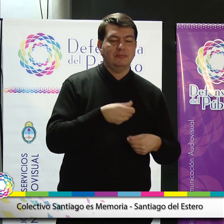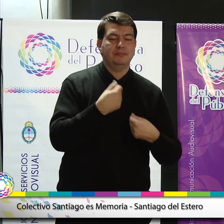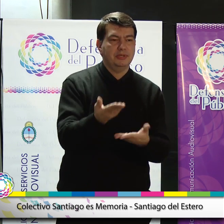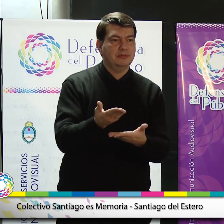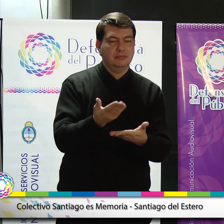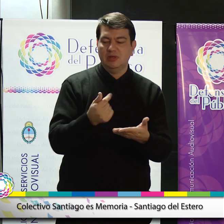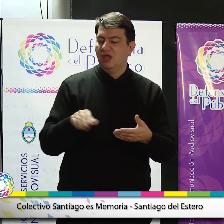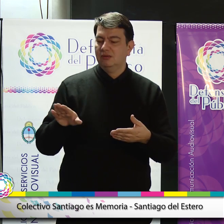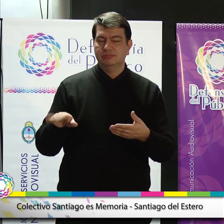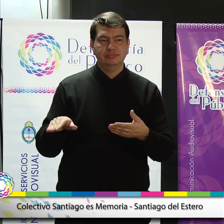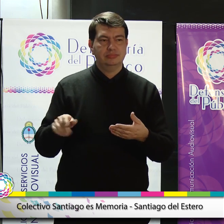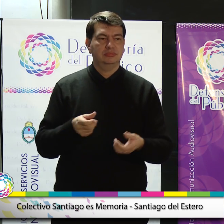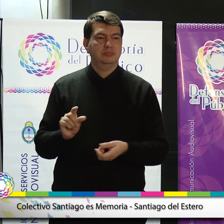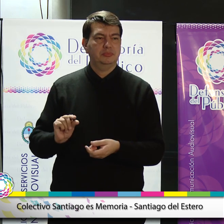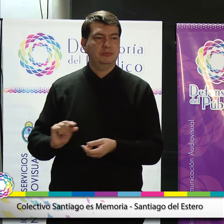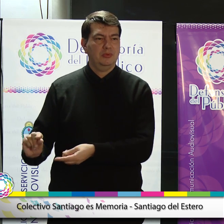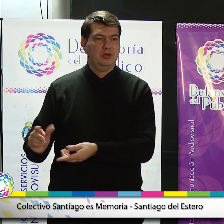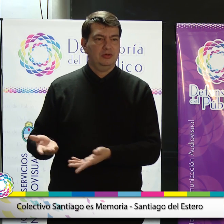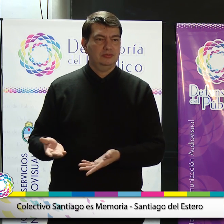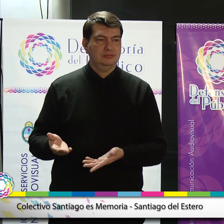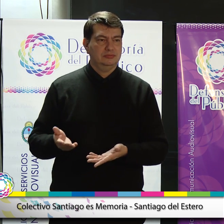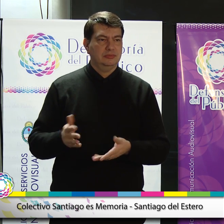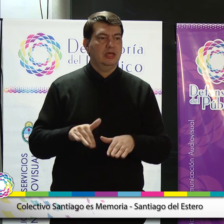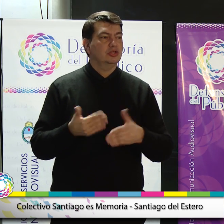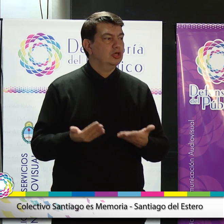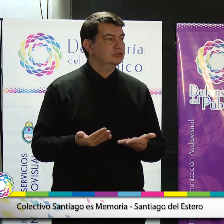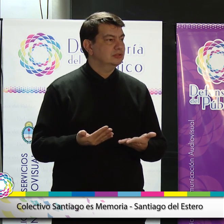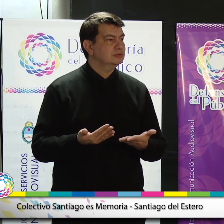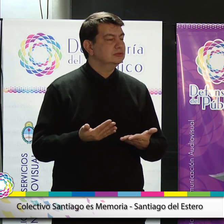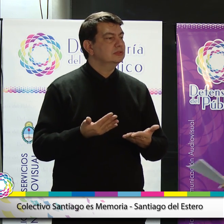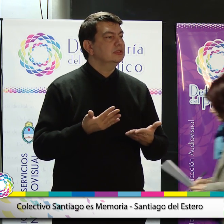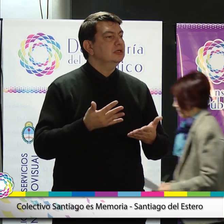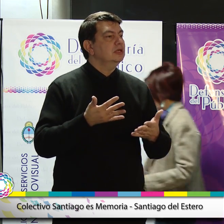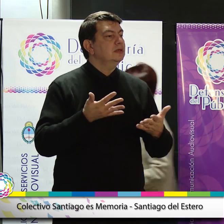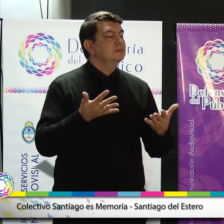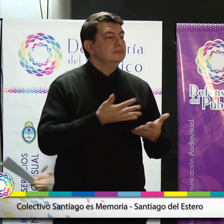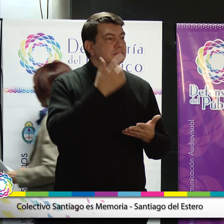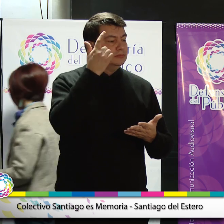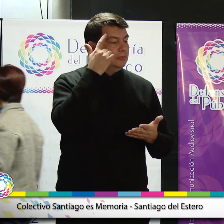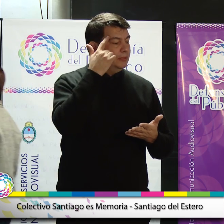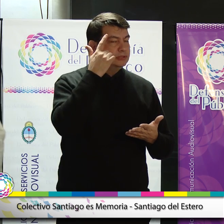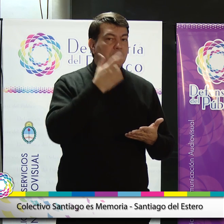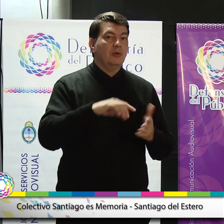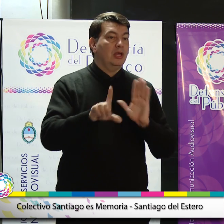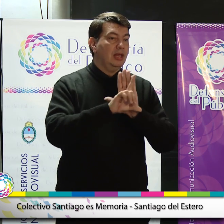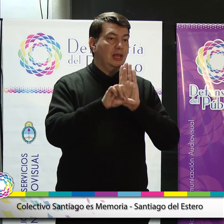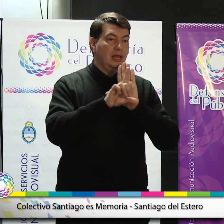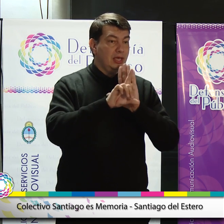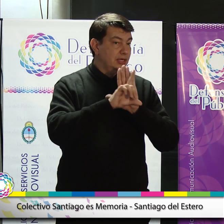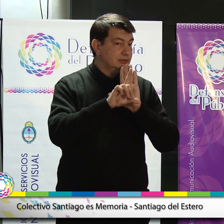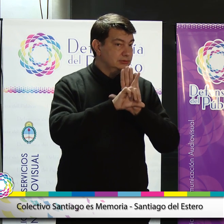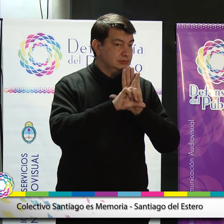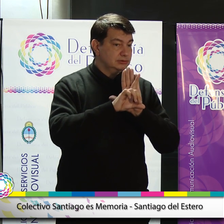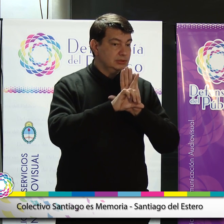otros que tienen menos rating por lo tanto que consideramos que las leyes de mercado no